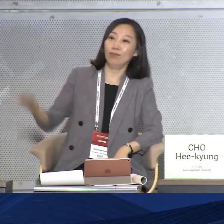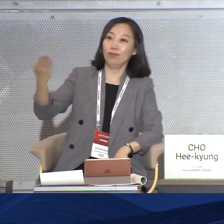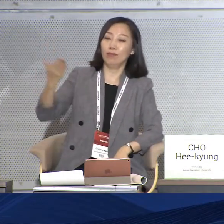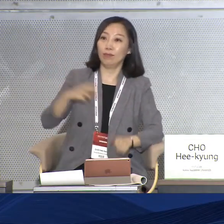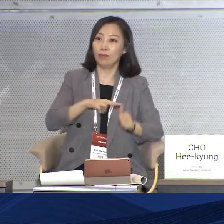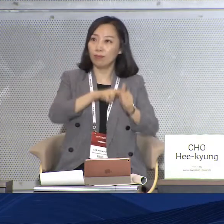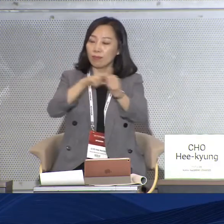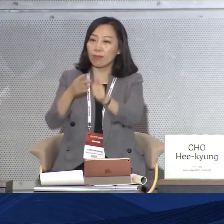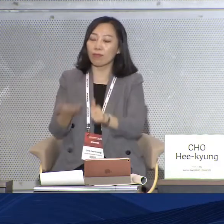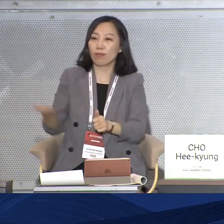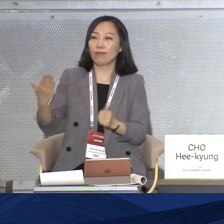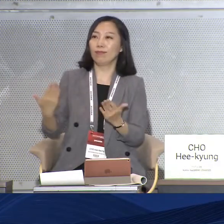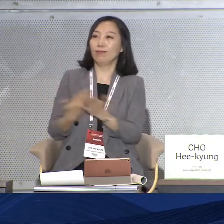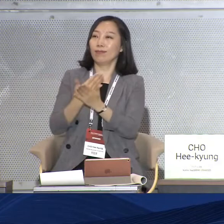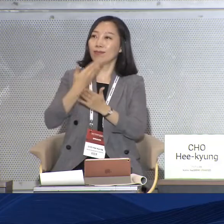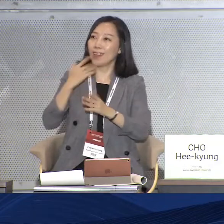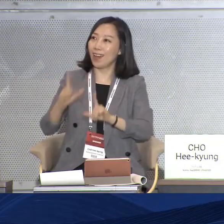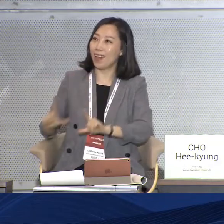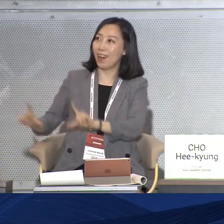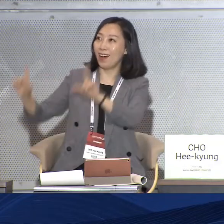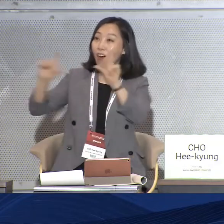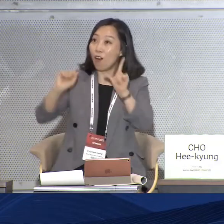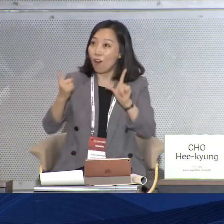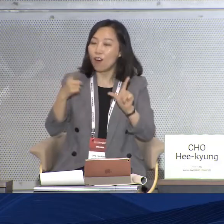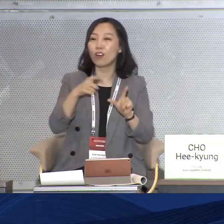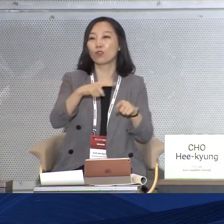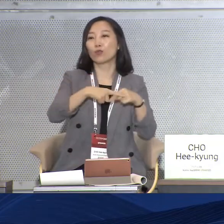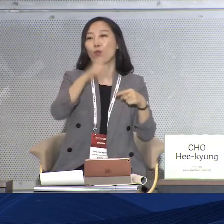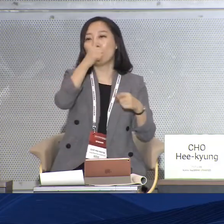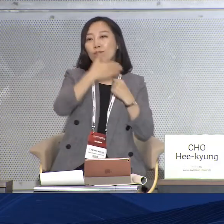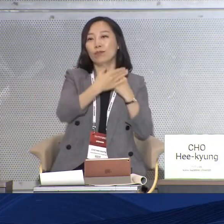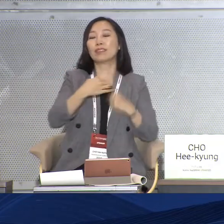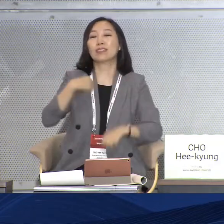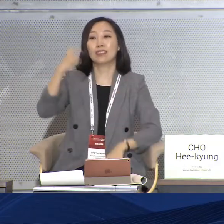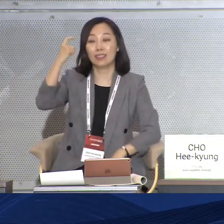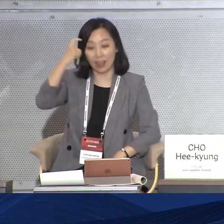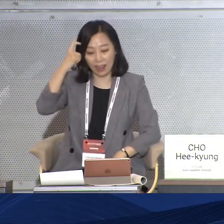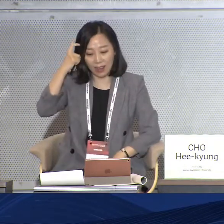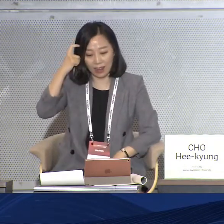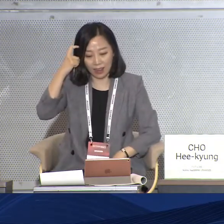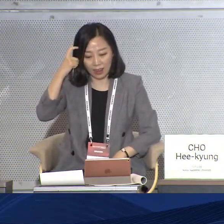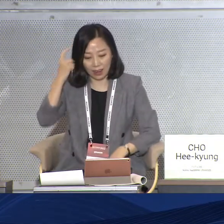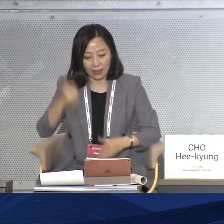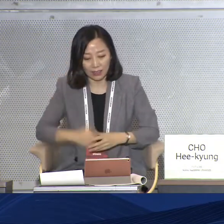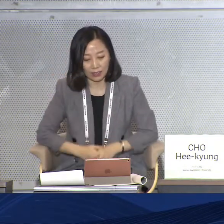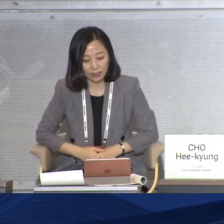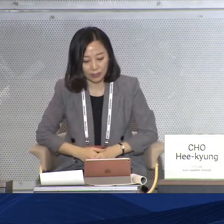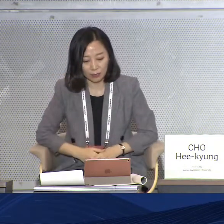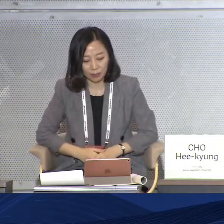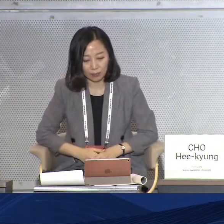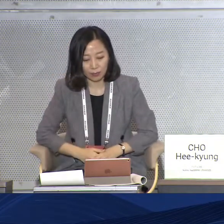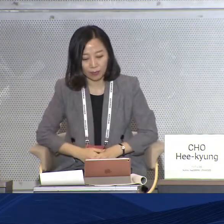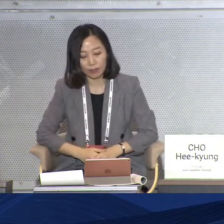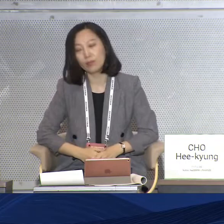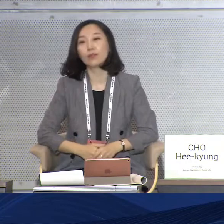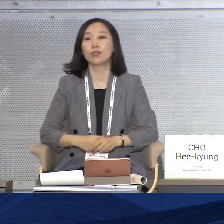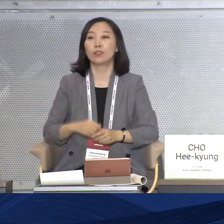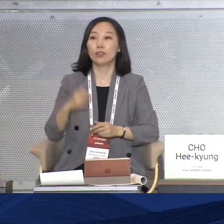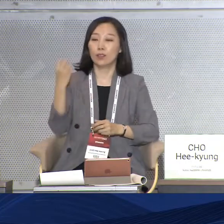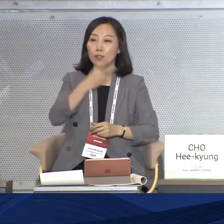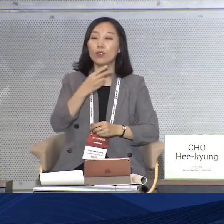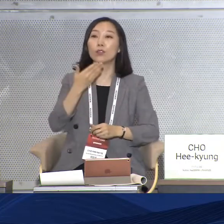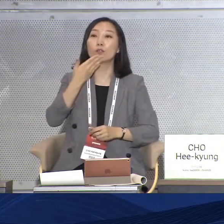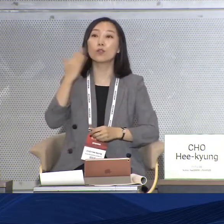삶의 질이 향상이 되어질 수 있고 농인은 많은 정보를 충분히 습득하면서 농인의 삶이 윤택해질 수 있을 것이라